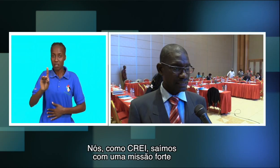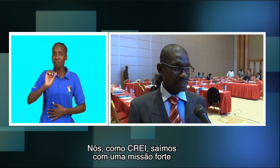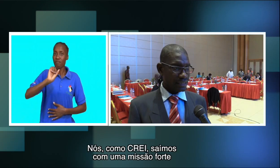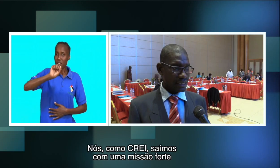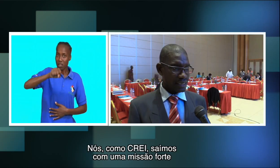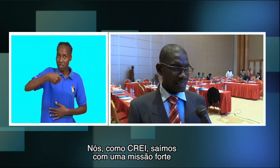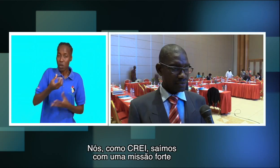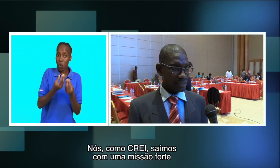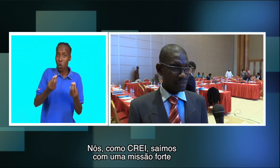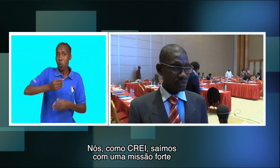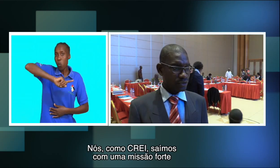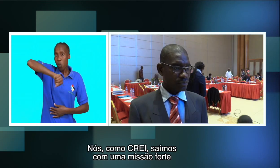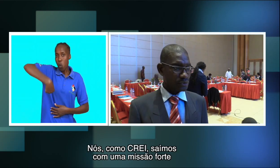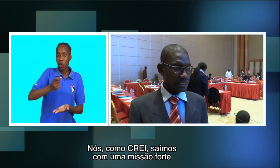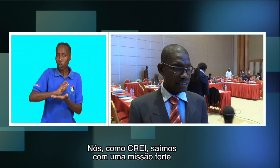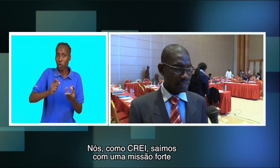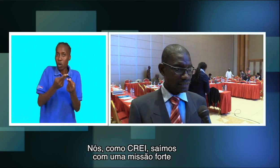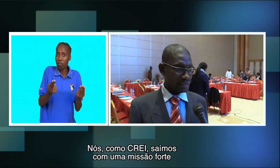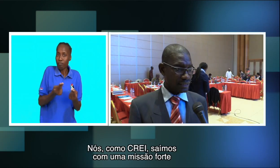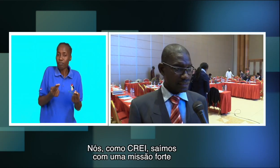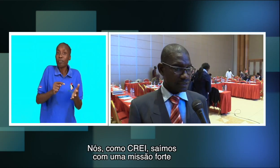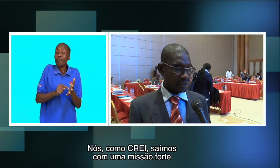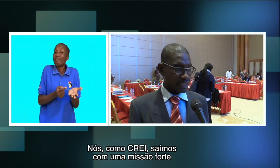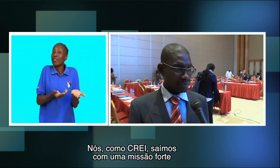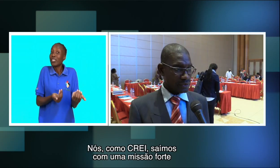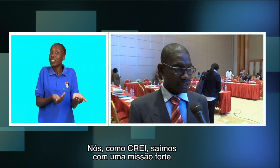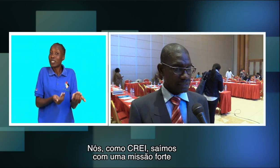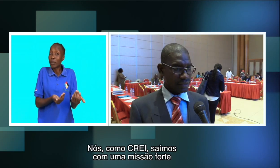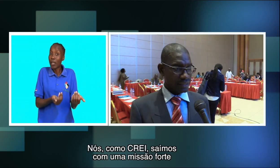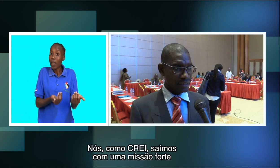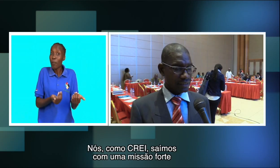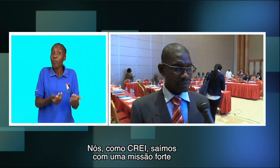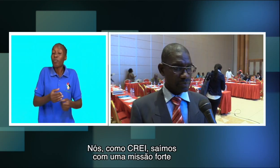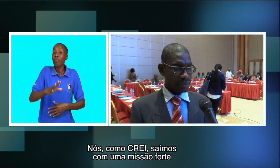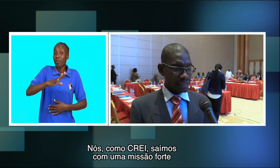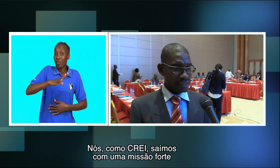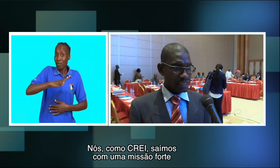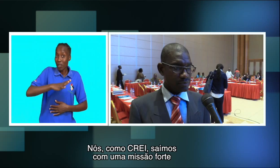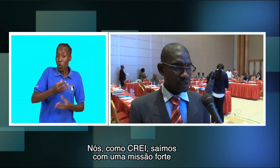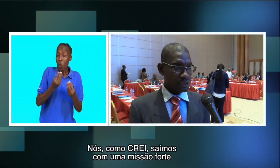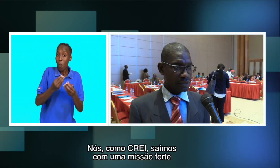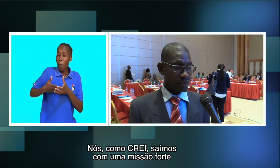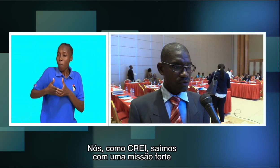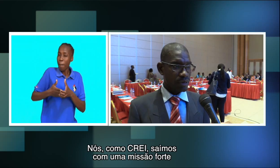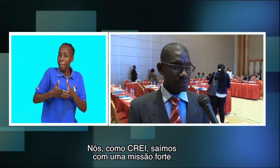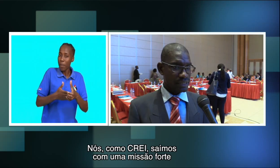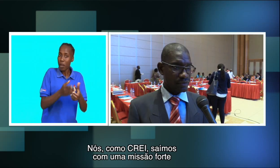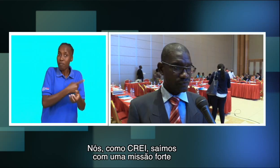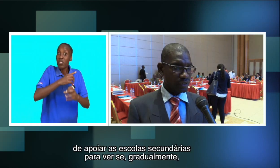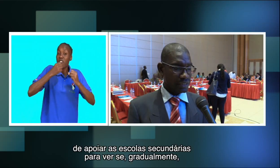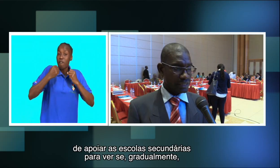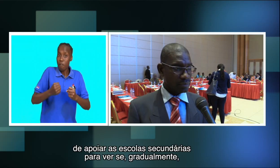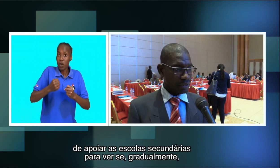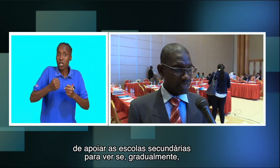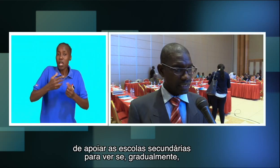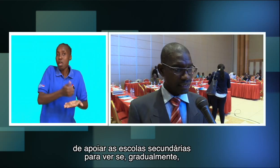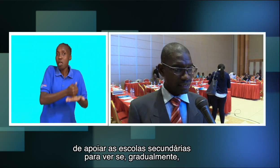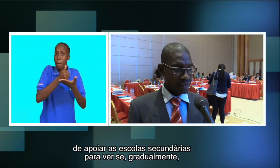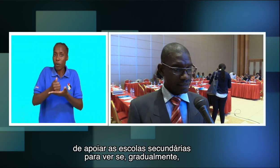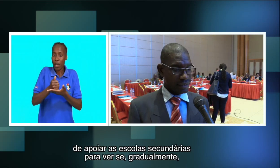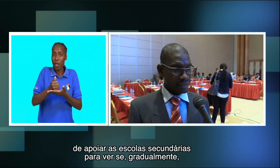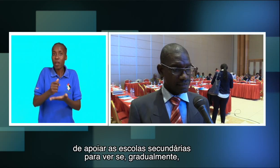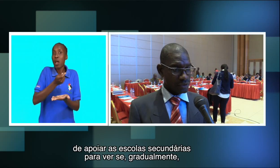especiais. Claro, nós como reis esperamos, saímos com uma missão forte de